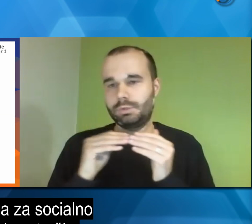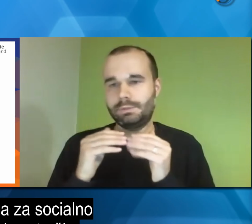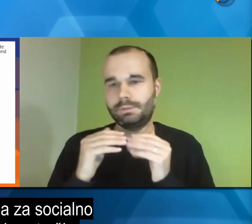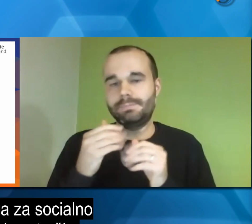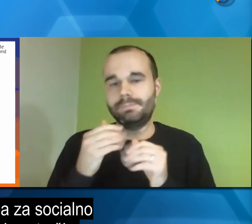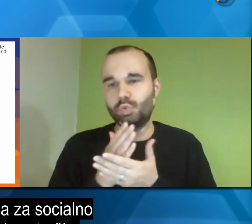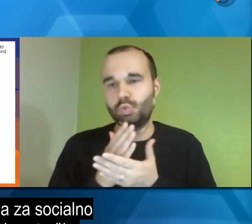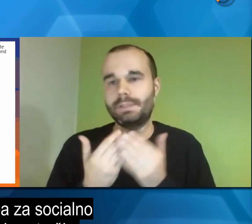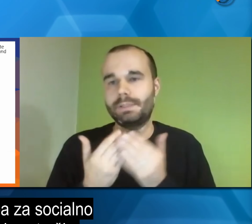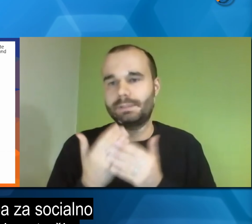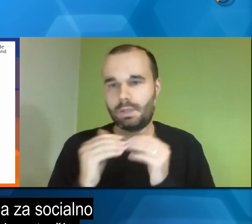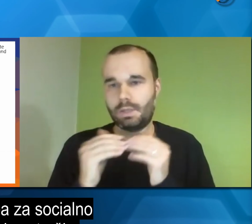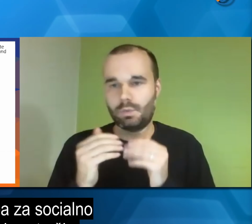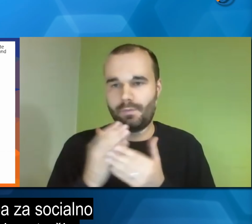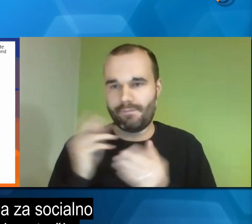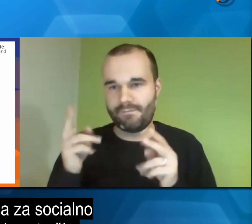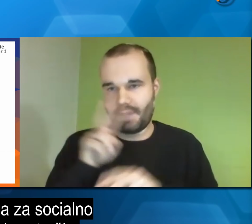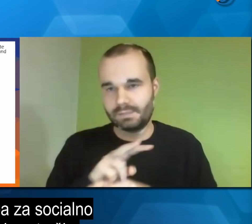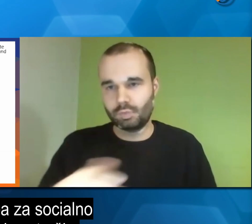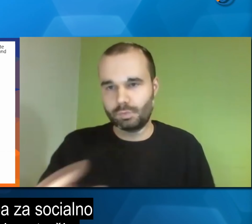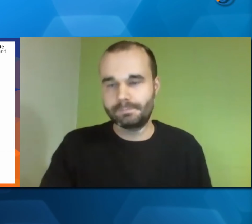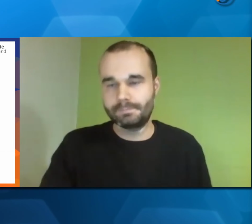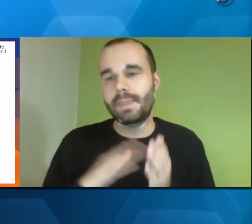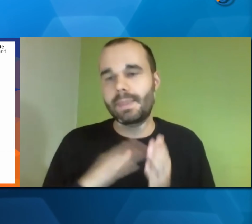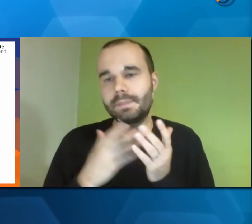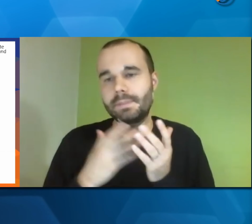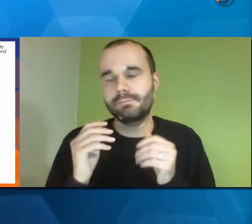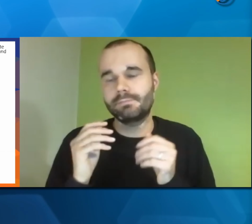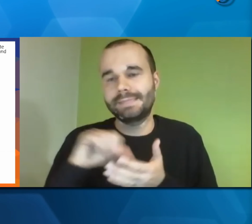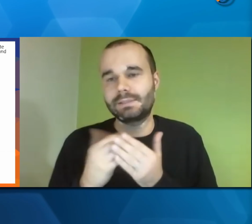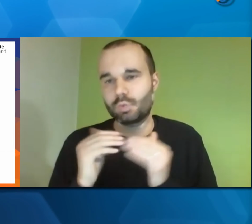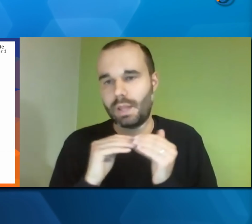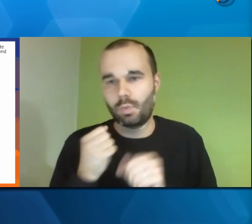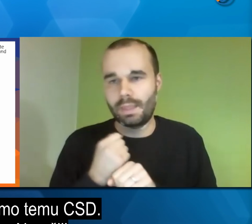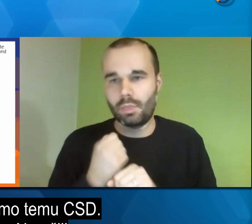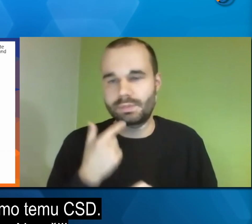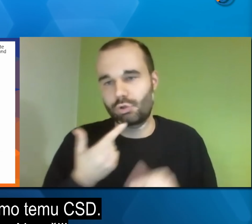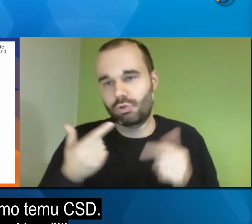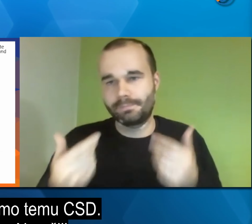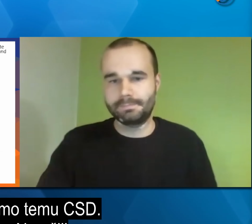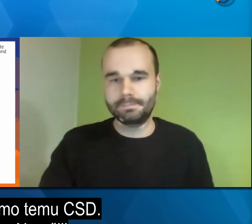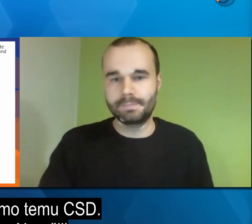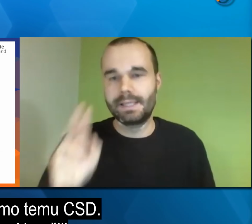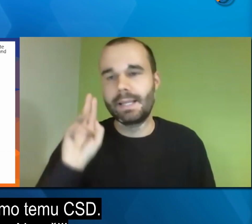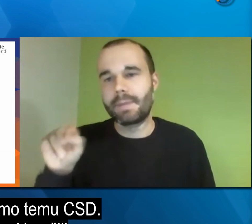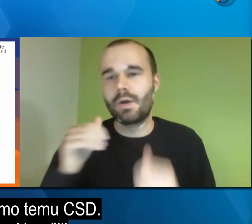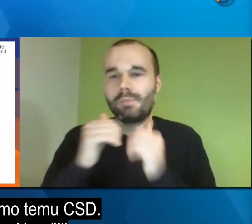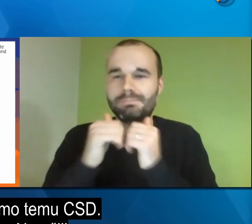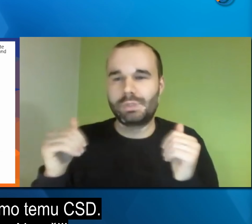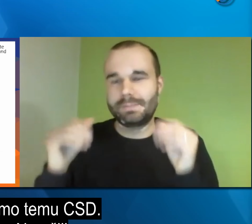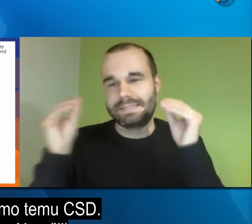Torej, lokalna služba za socialno varstvo pokriva stroške delovanja, recimo temu Center za socialno